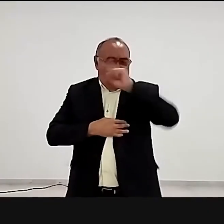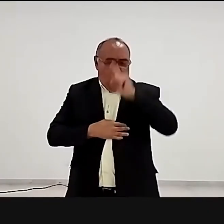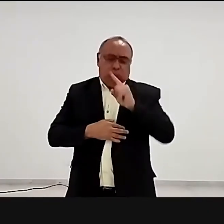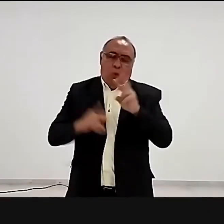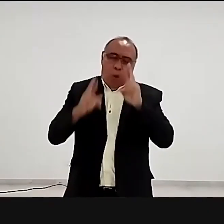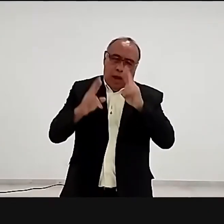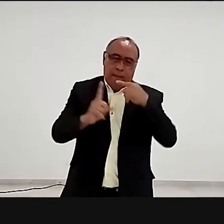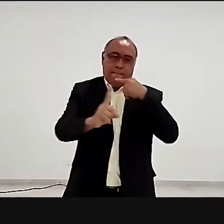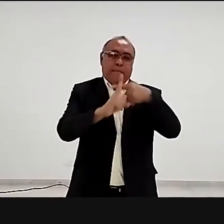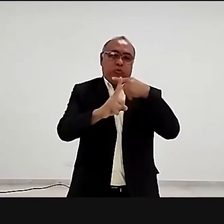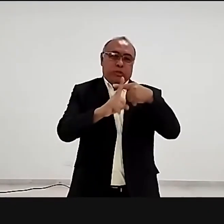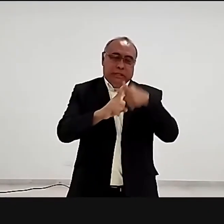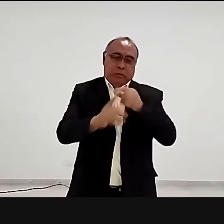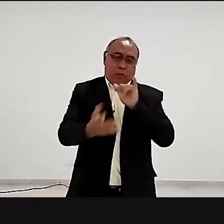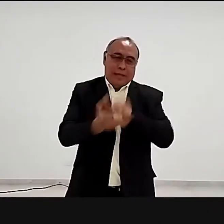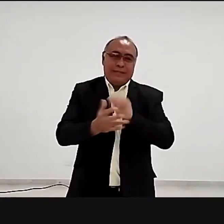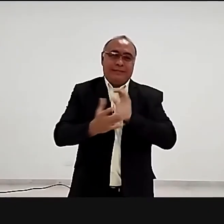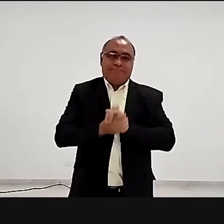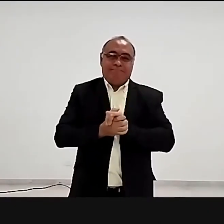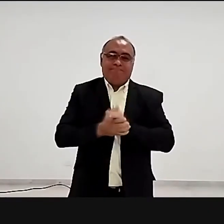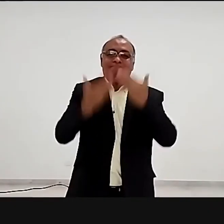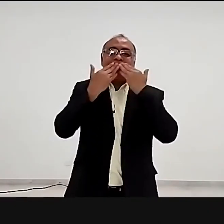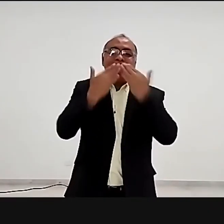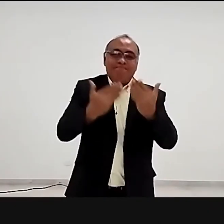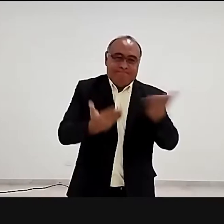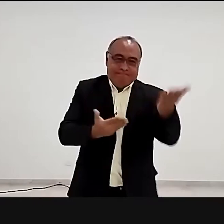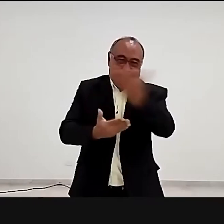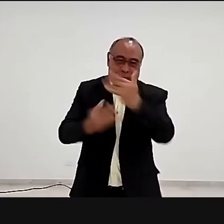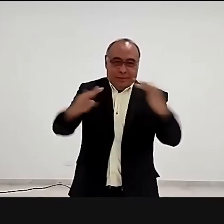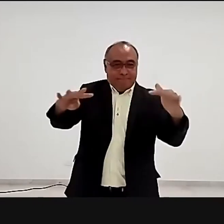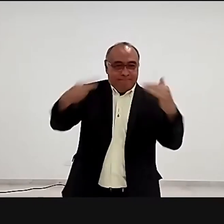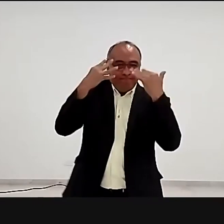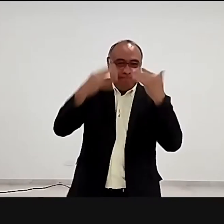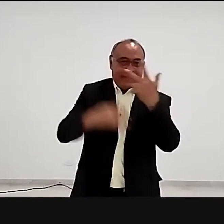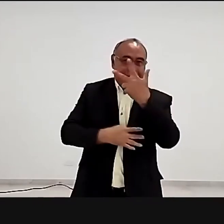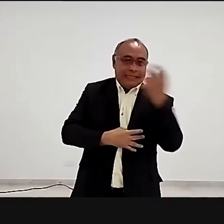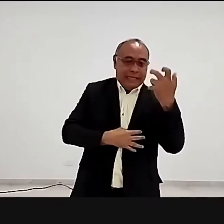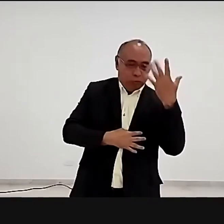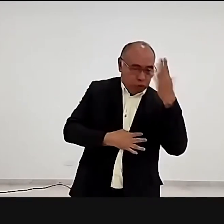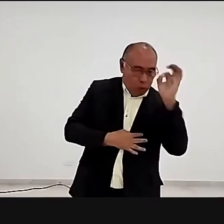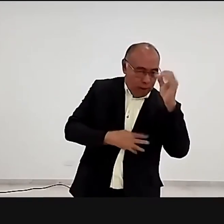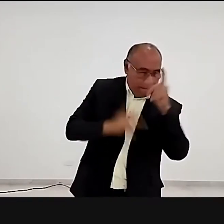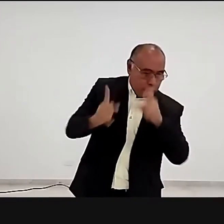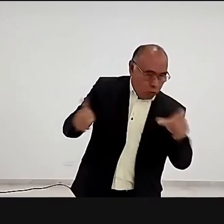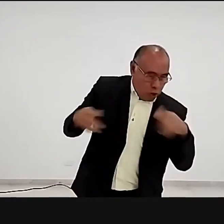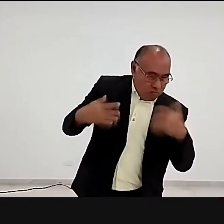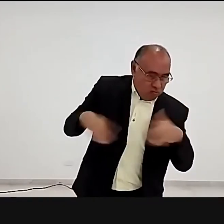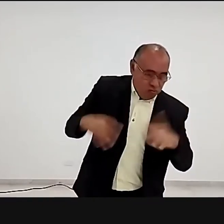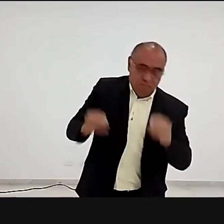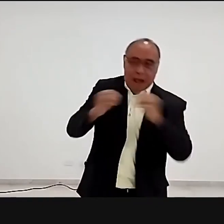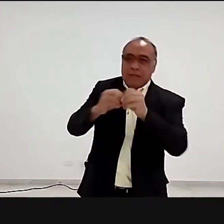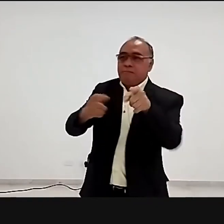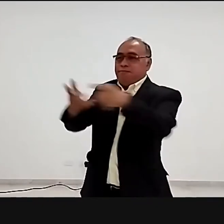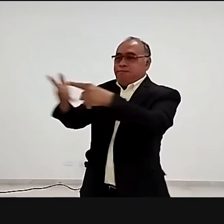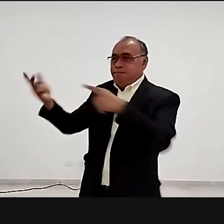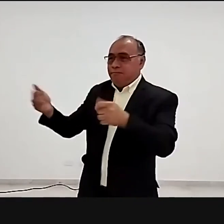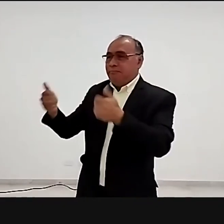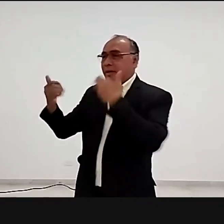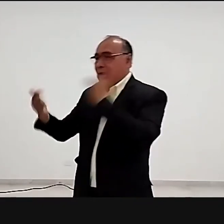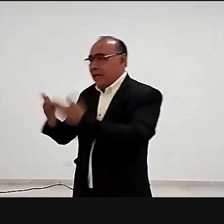particular así que 10 y 80 por ciento ya había conseguido seamos positivos gracias a los